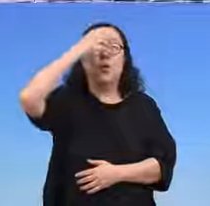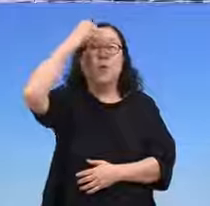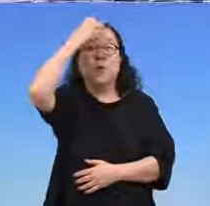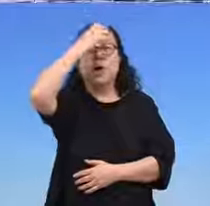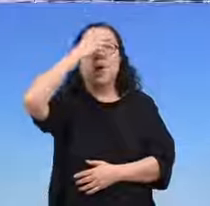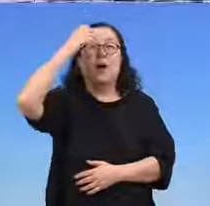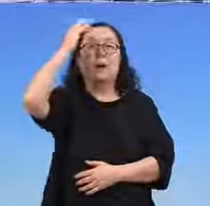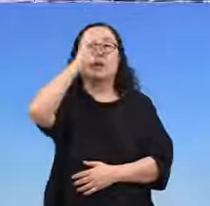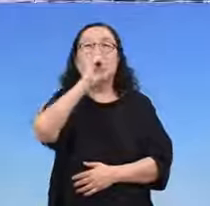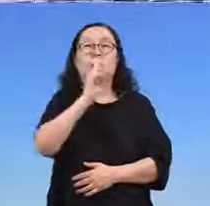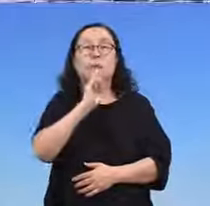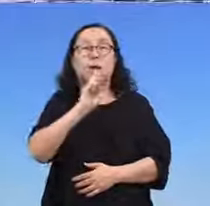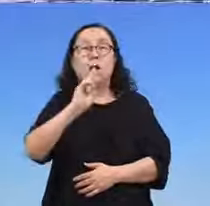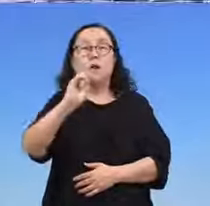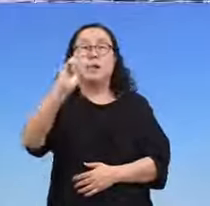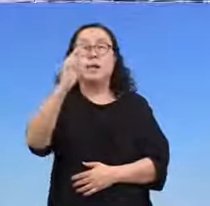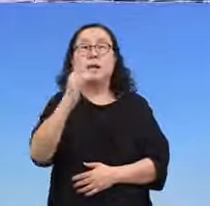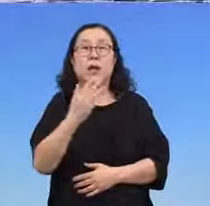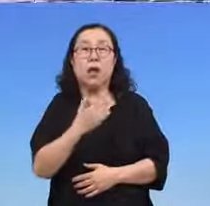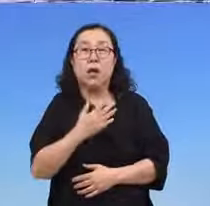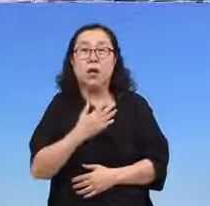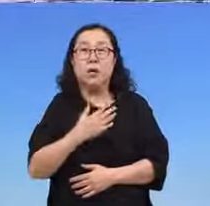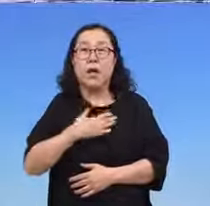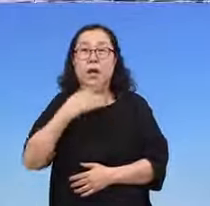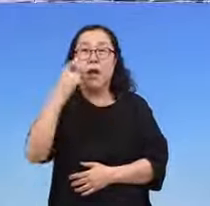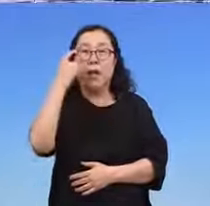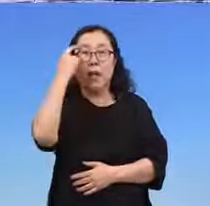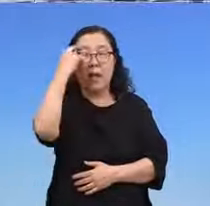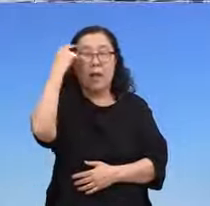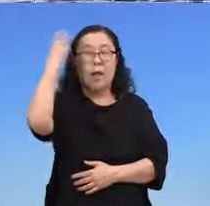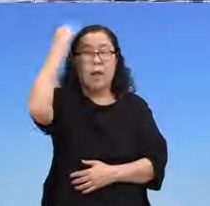성령이여 내 영혼